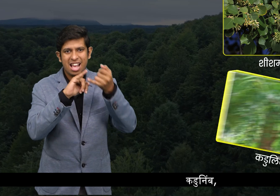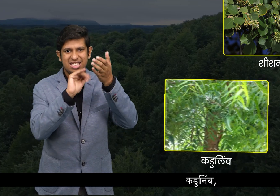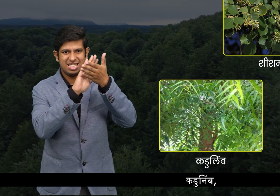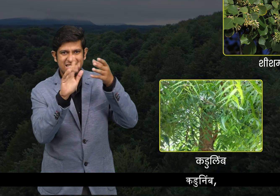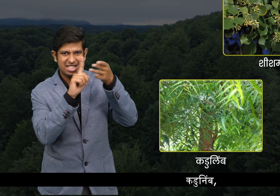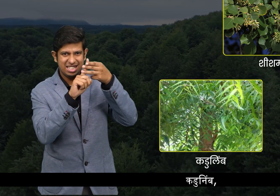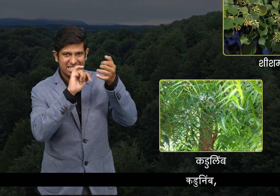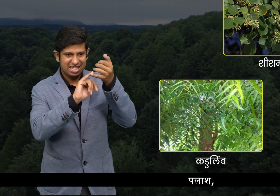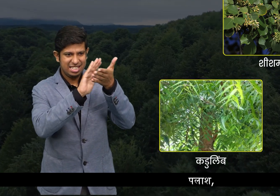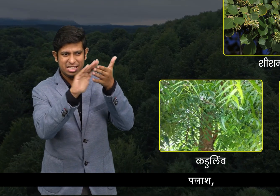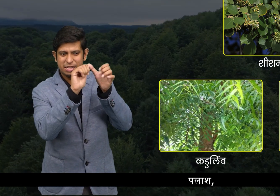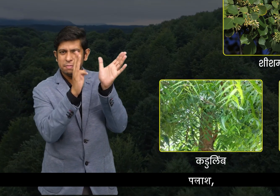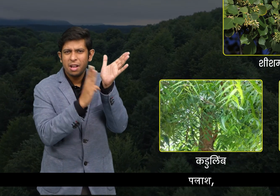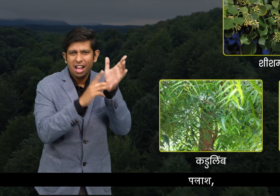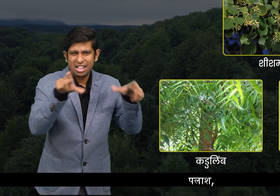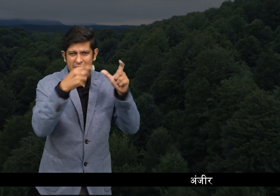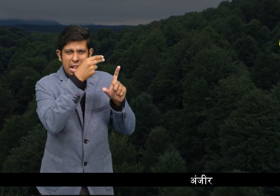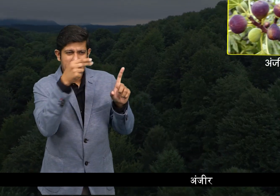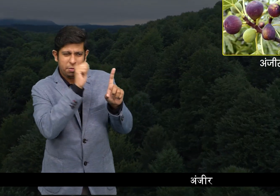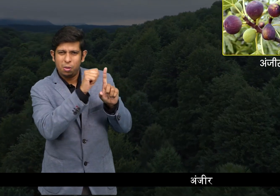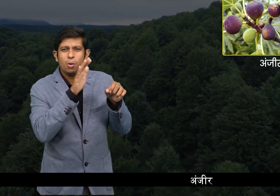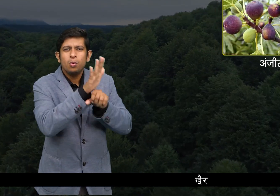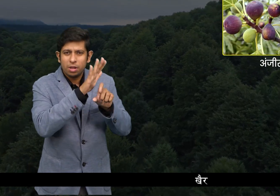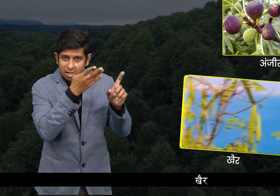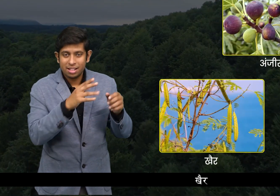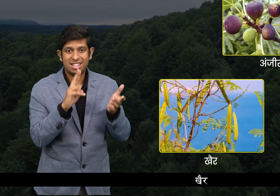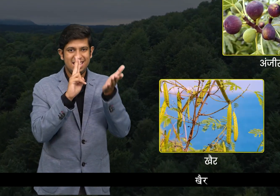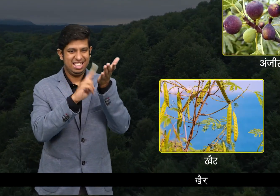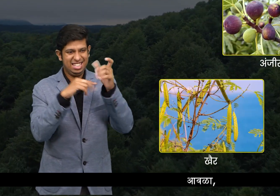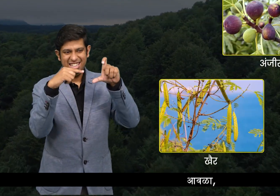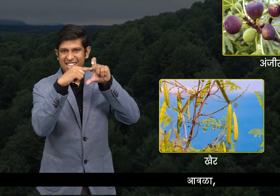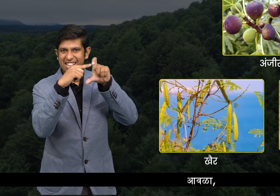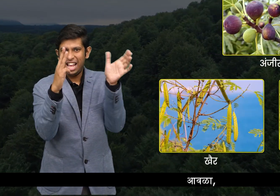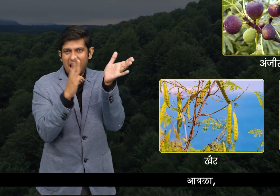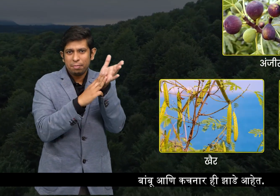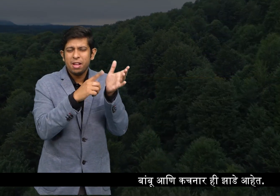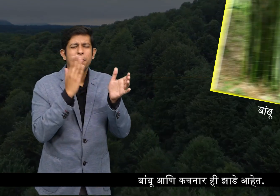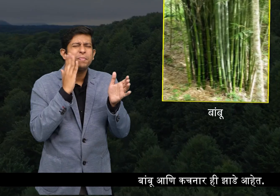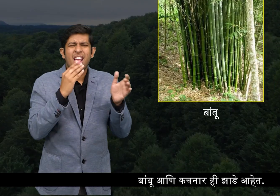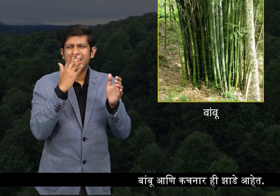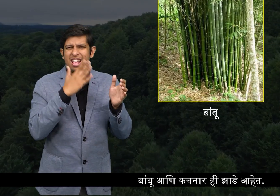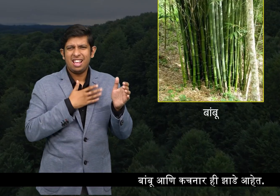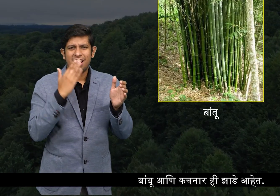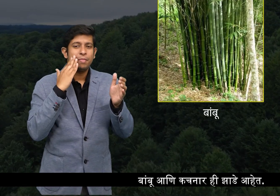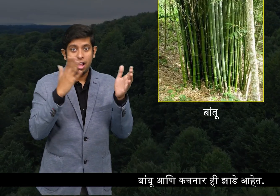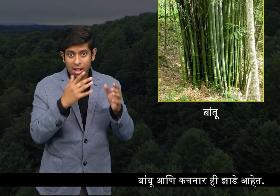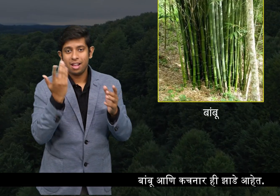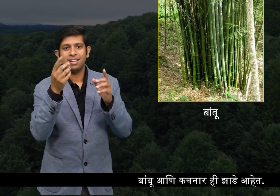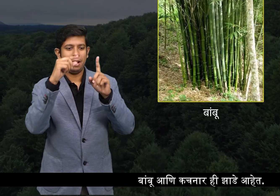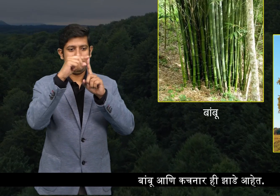कडुनिंब, पलाश, अंजीर, खैर, आवळा, बांबू आणि कचनार ही